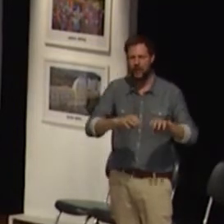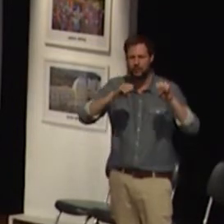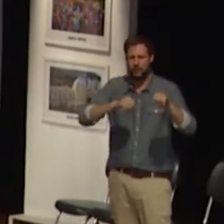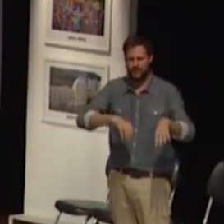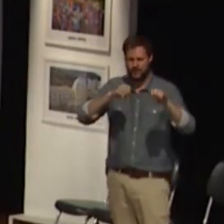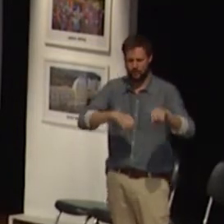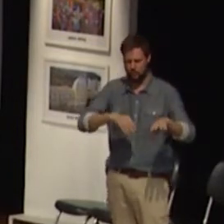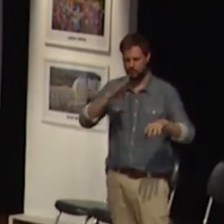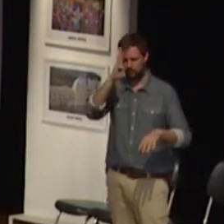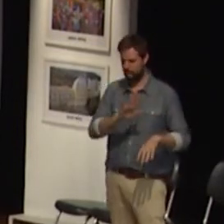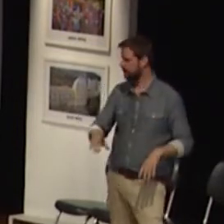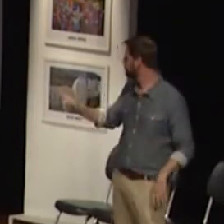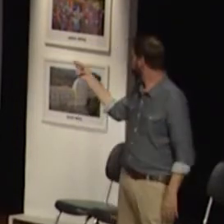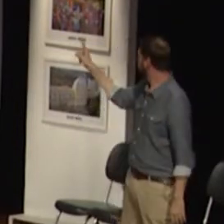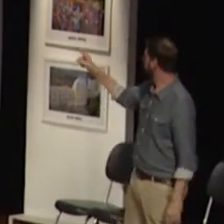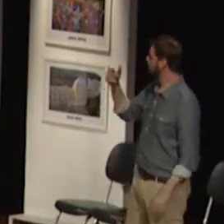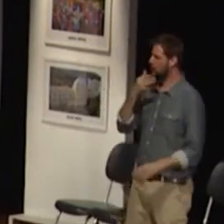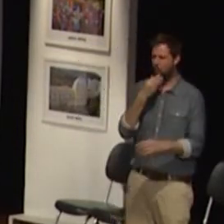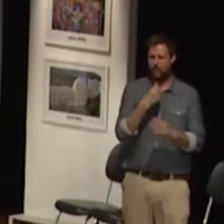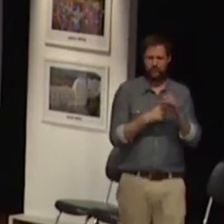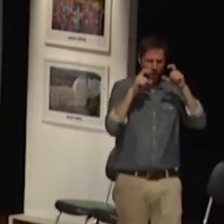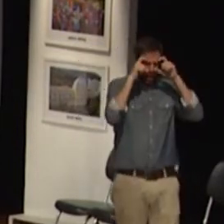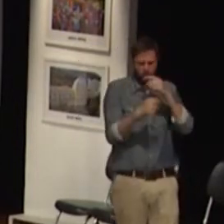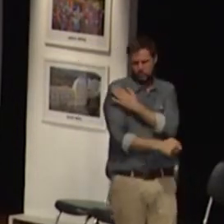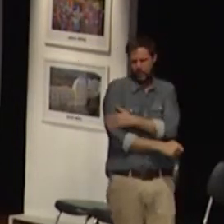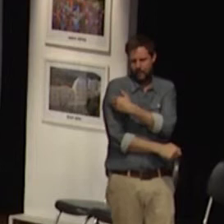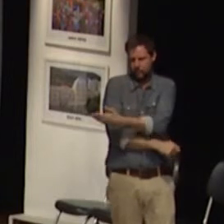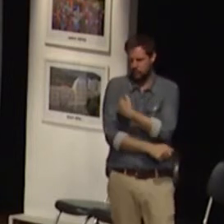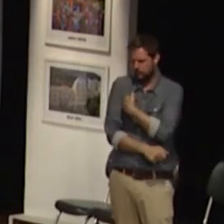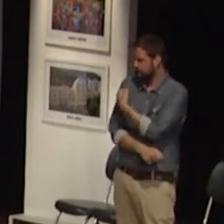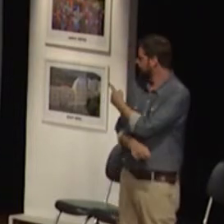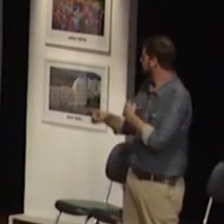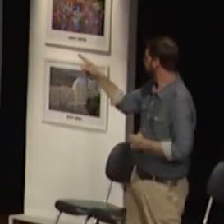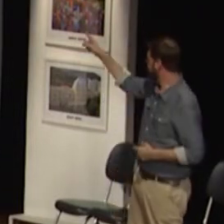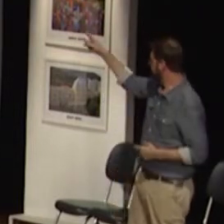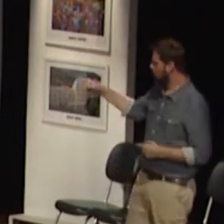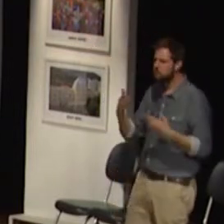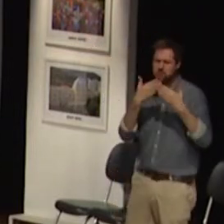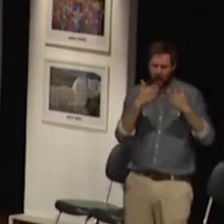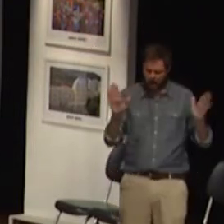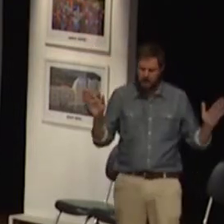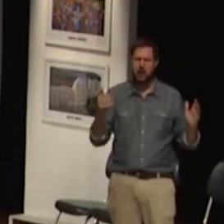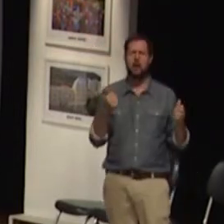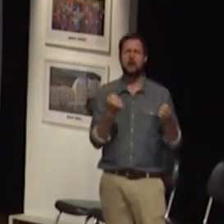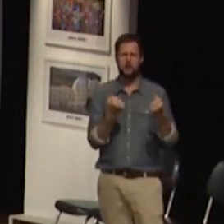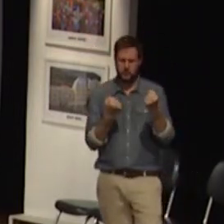do CNE, né, que apoia, é aquele homem de óculos, que dá ao meu lado. Ele